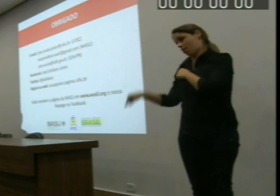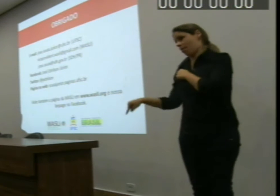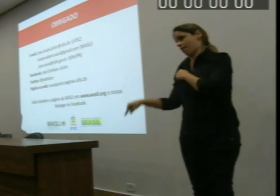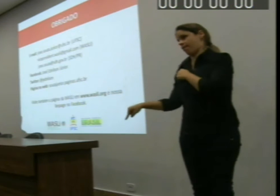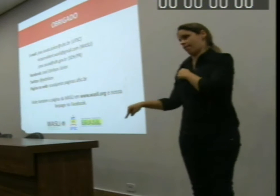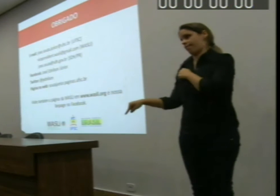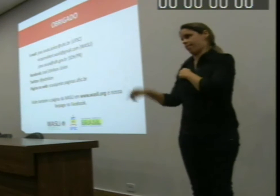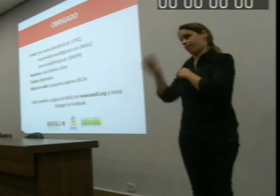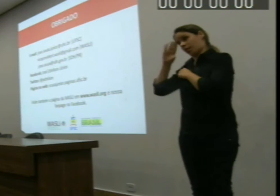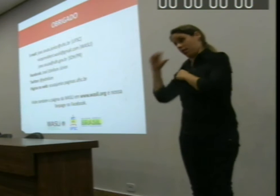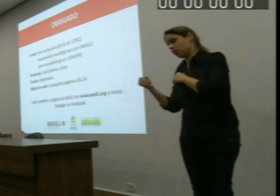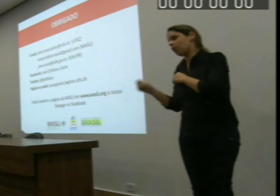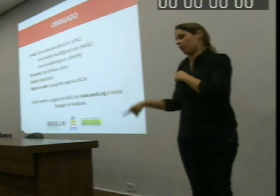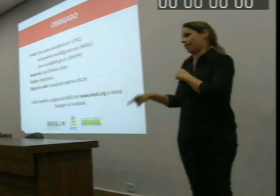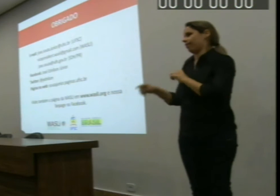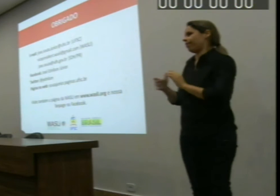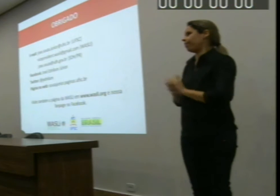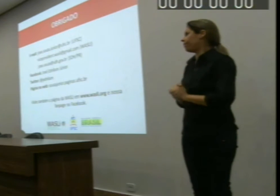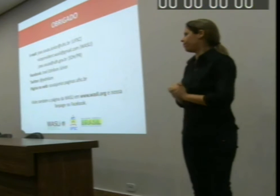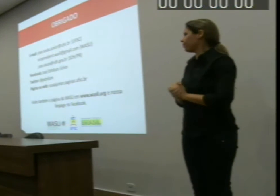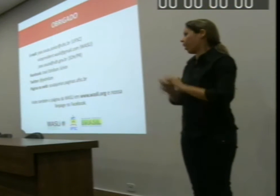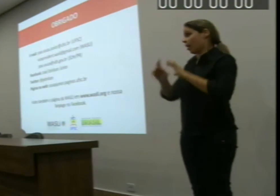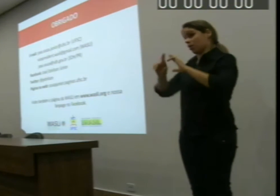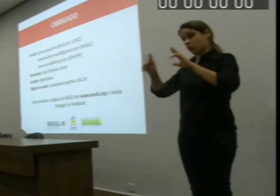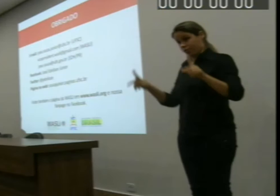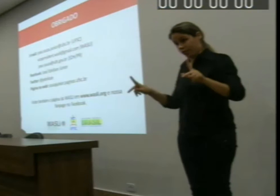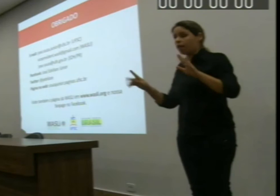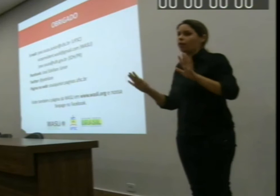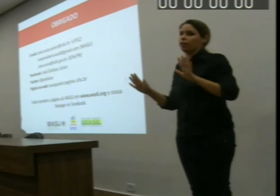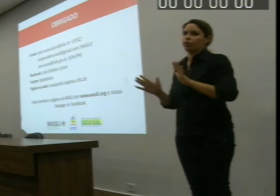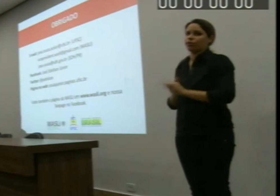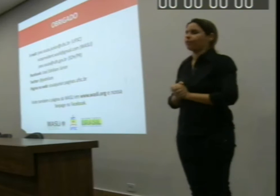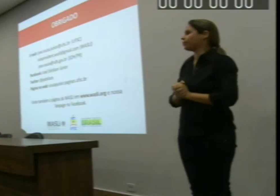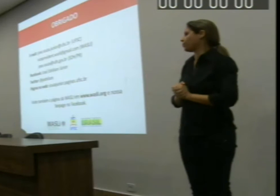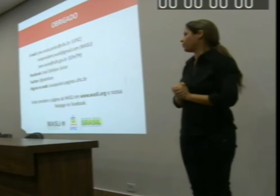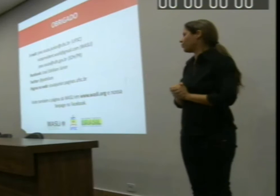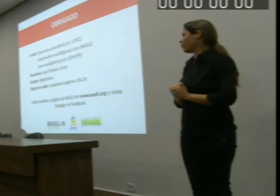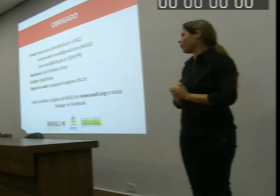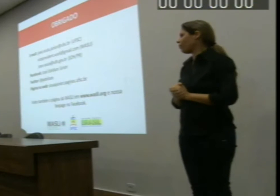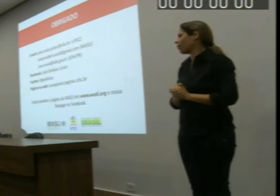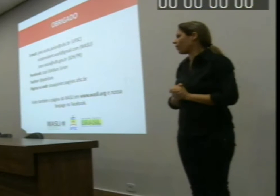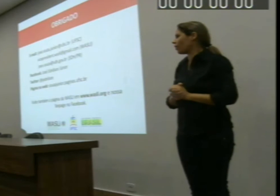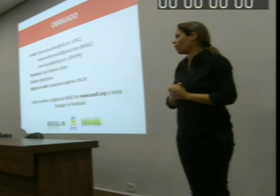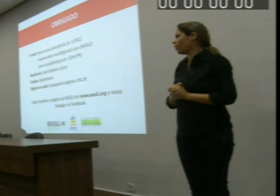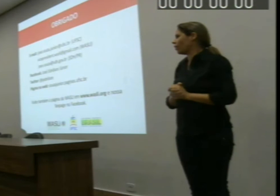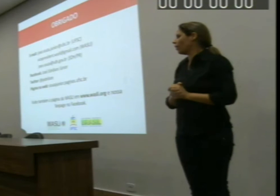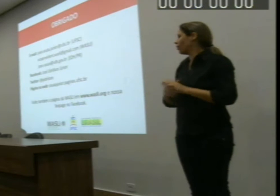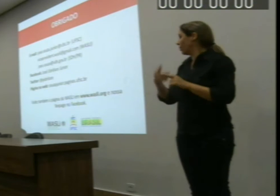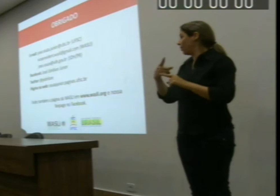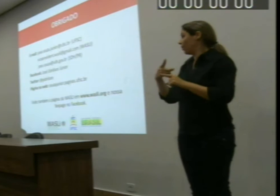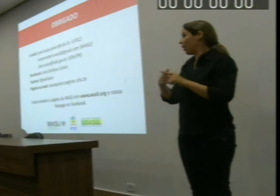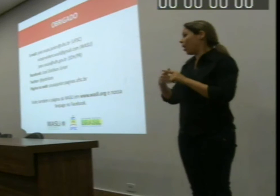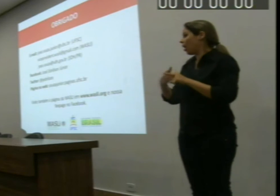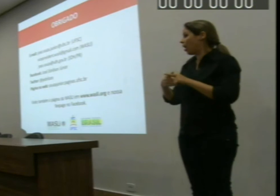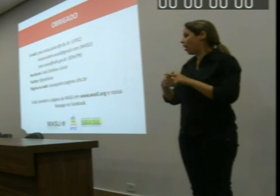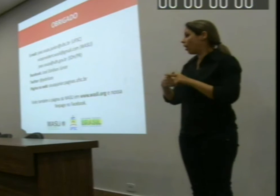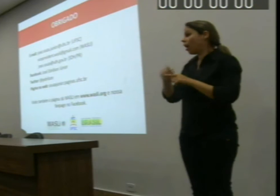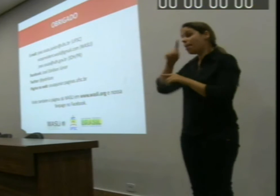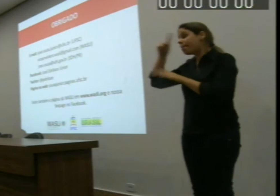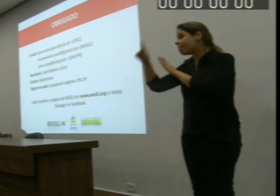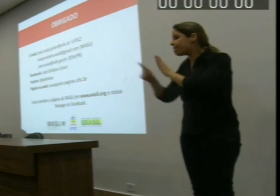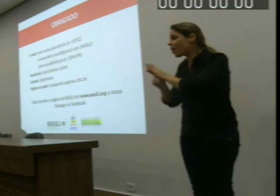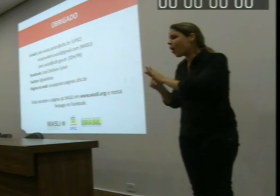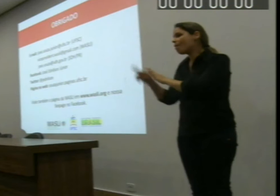gerais não isso é um problema administrativo que é é é é não digo administrativo é administrativo mesmo não é pedagógico é